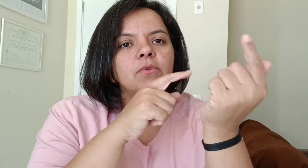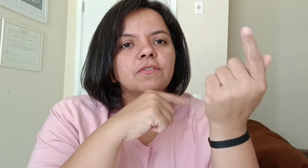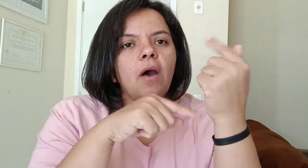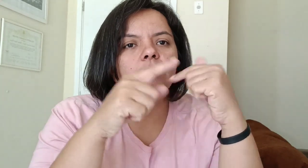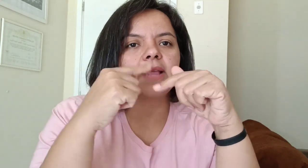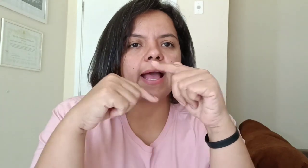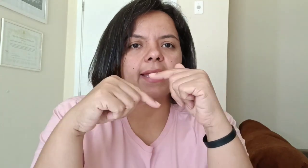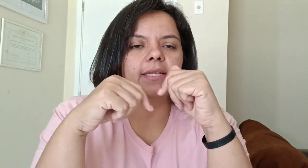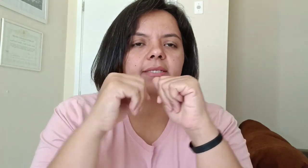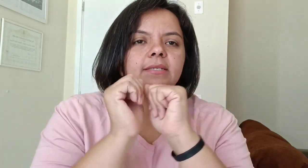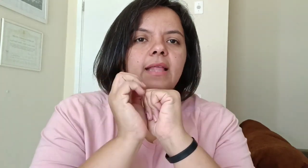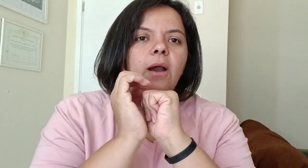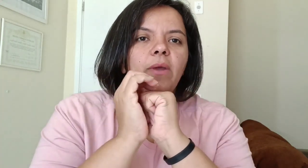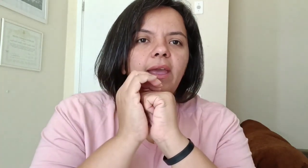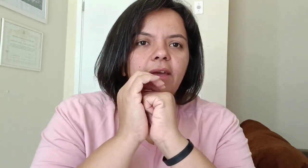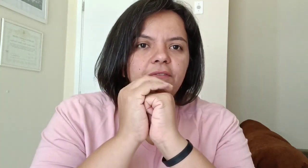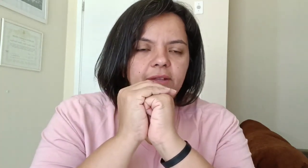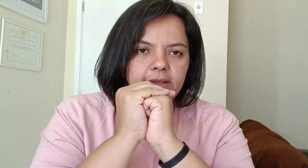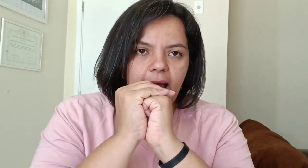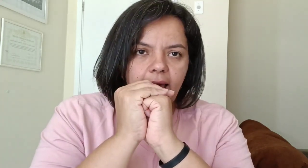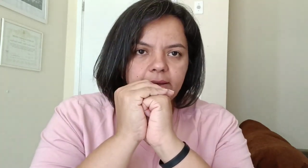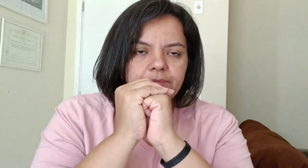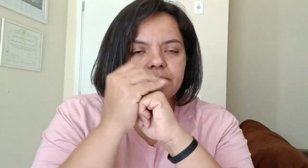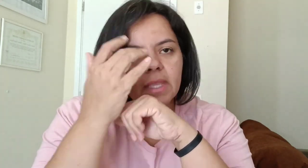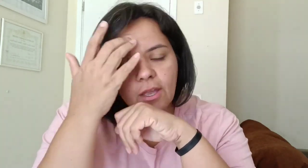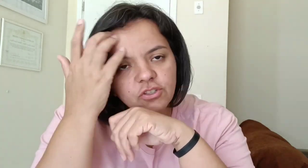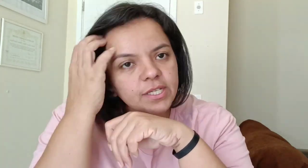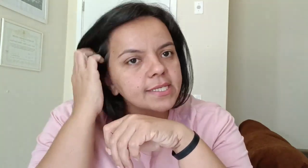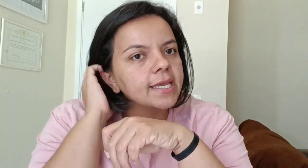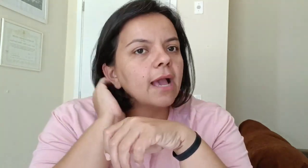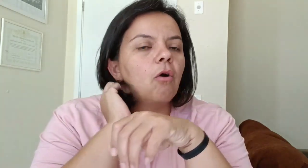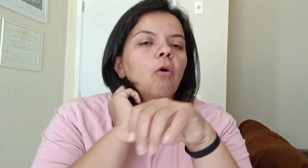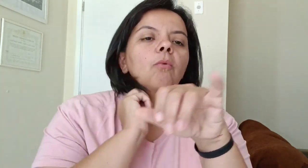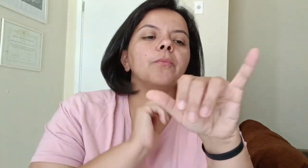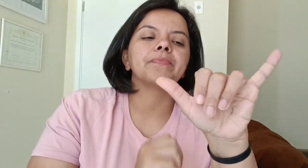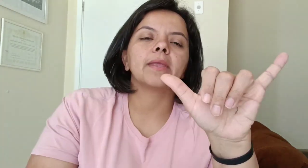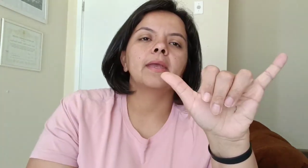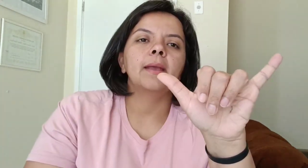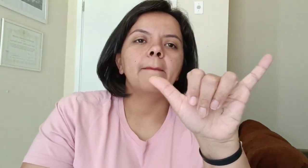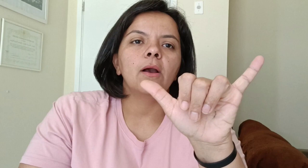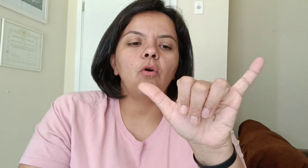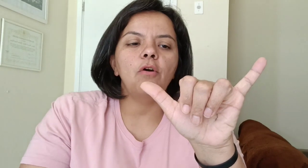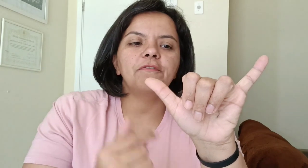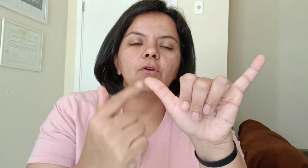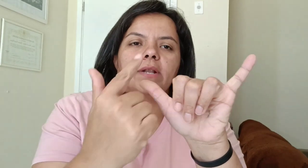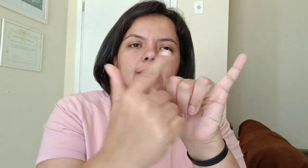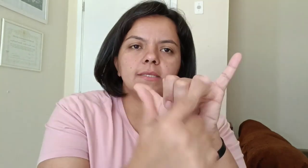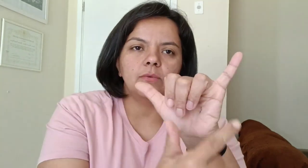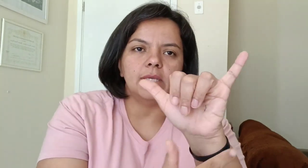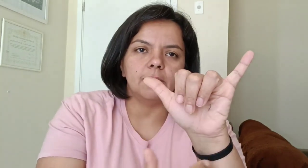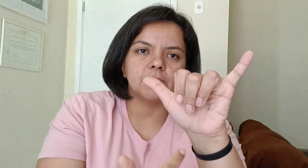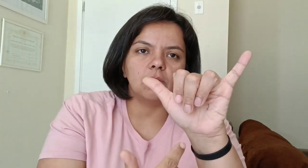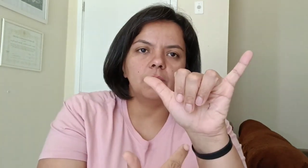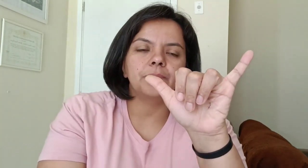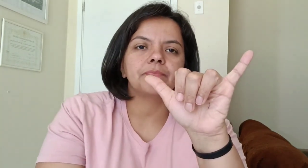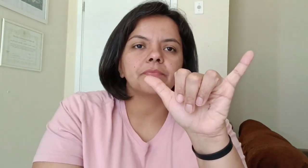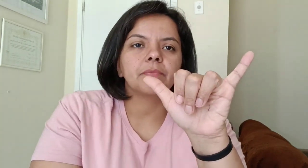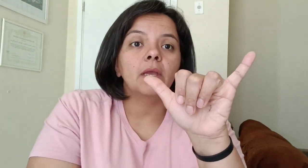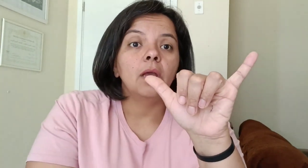Vamos voltar àquele sinal evitar. Eu disse que é como? Configuração Y,